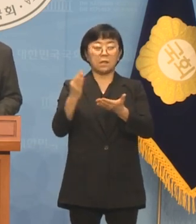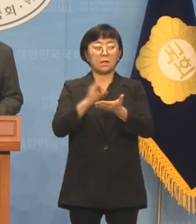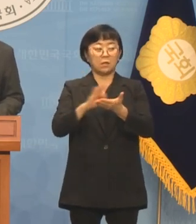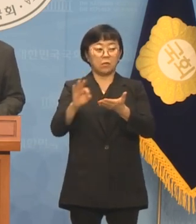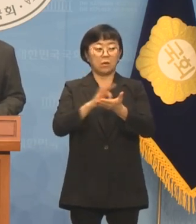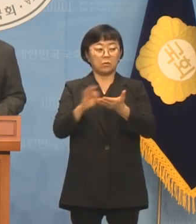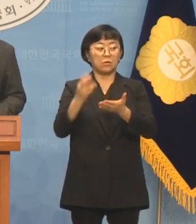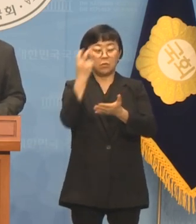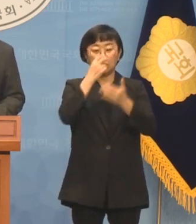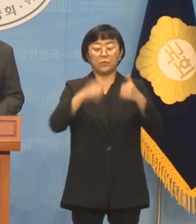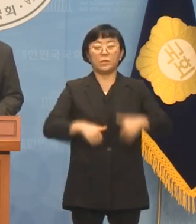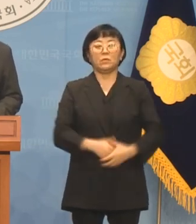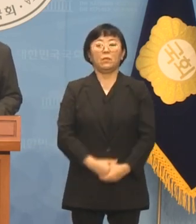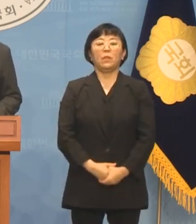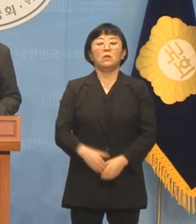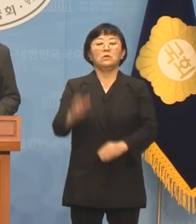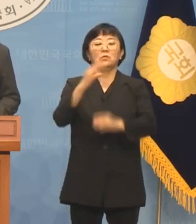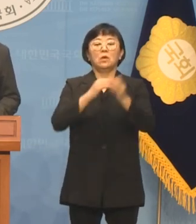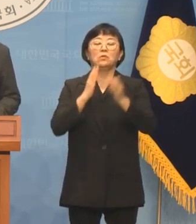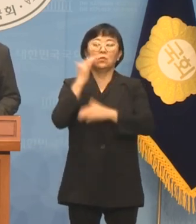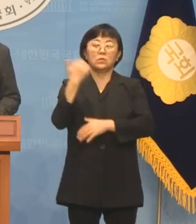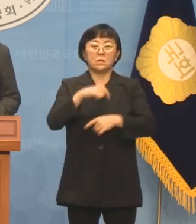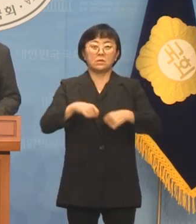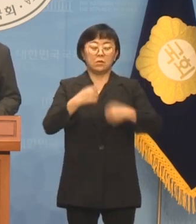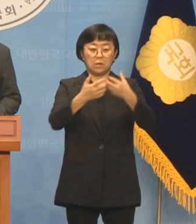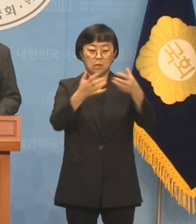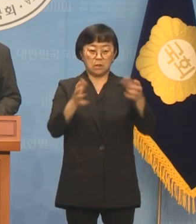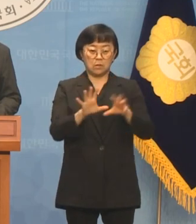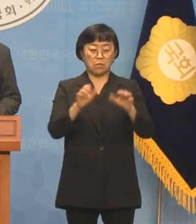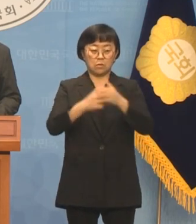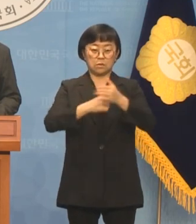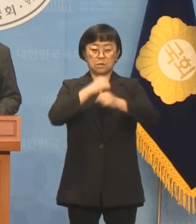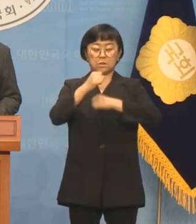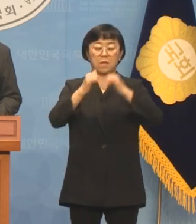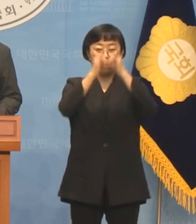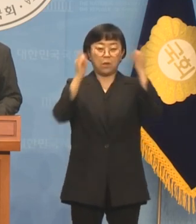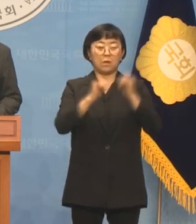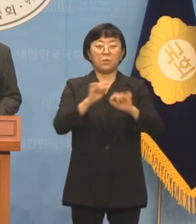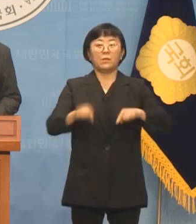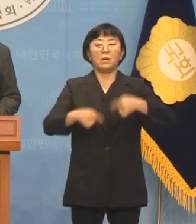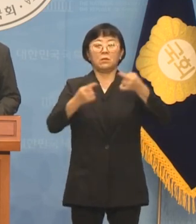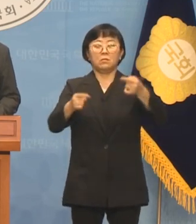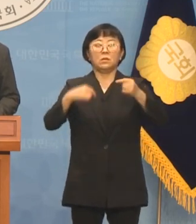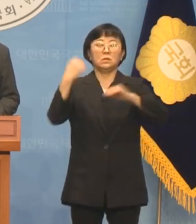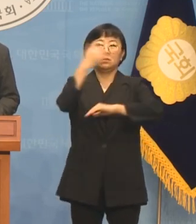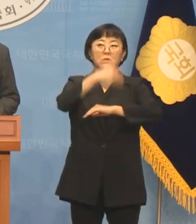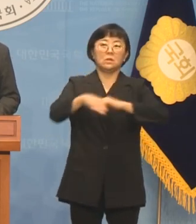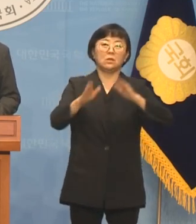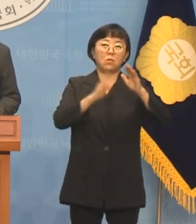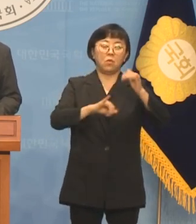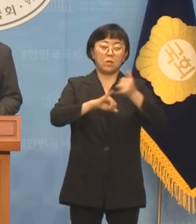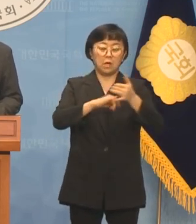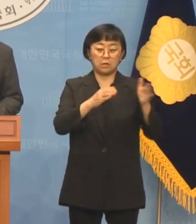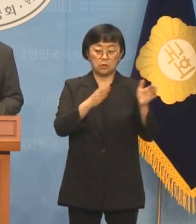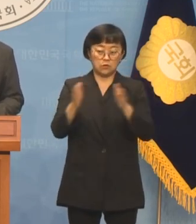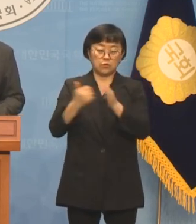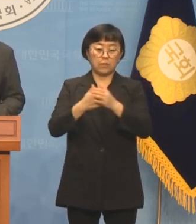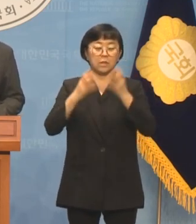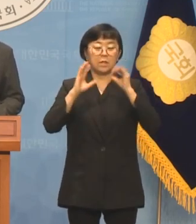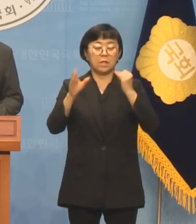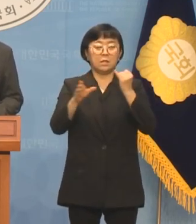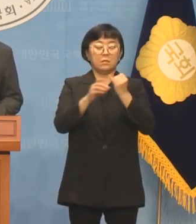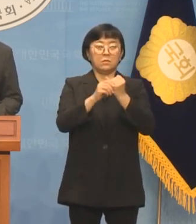것입니다. 추가로 녹색정의당은 돌봄, 통합돌봄 사회로 나가기 위한 정책 공약을 준비하고 있습니다. 임신, 출생,